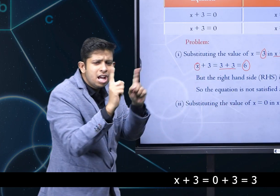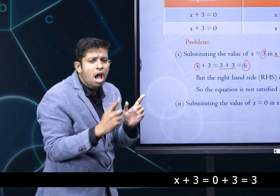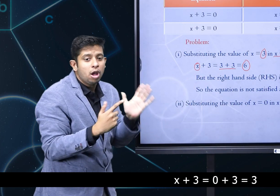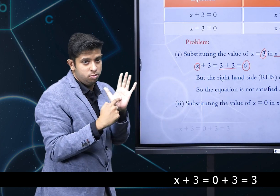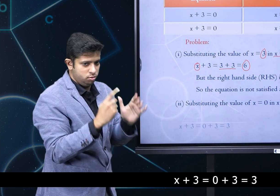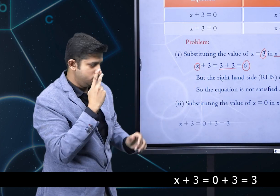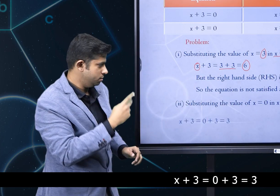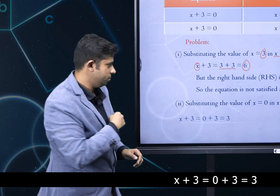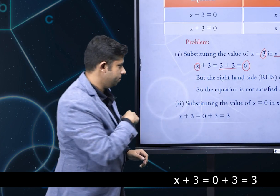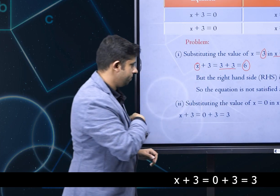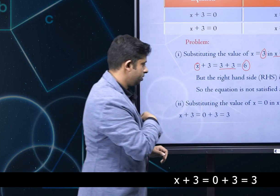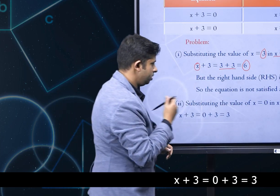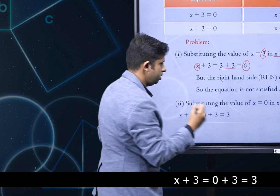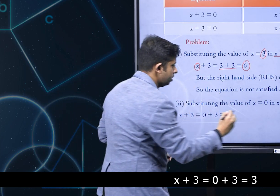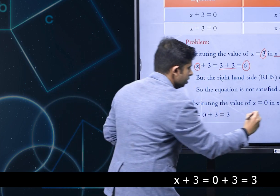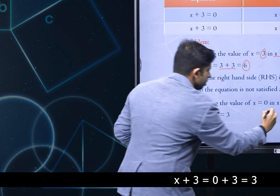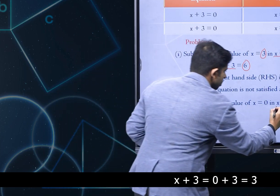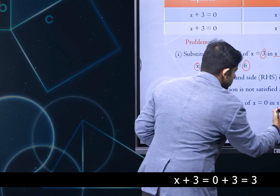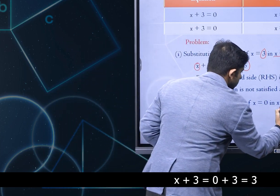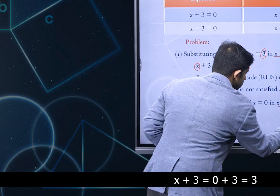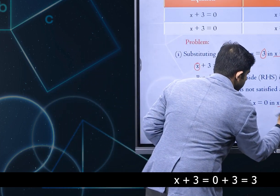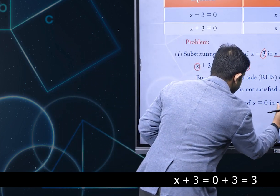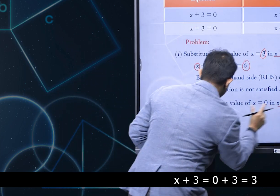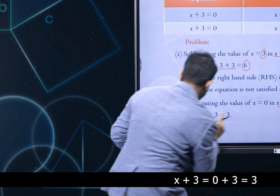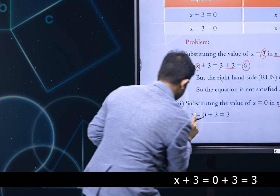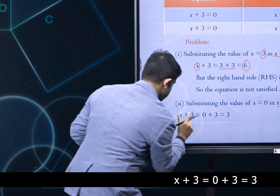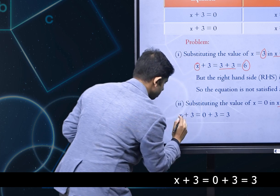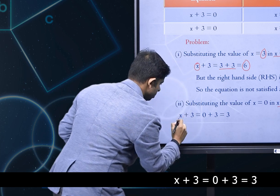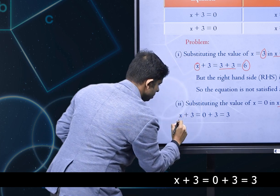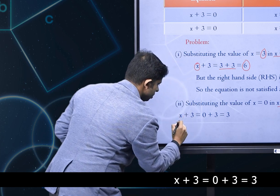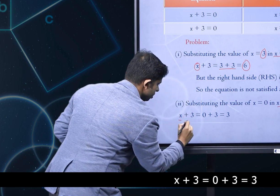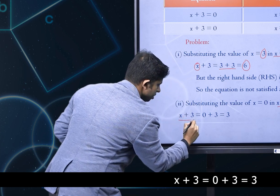x plus 3 equals to 0 plus 3 equals to 3.